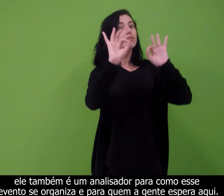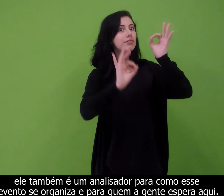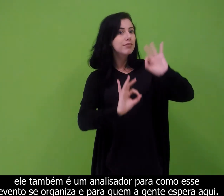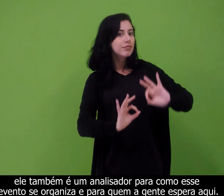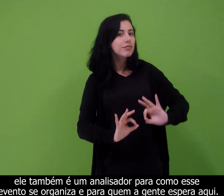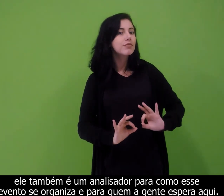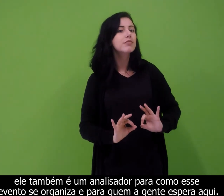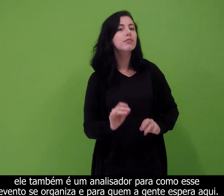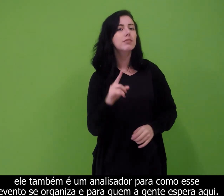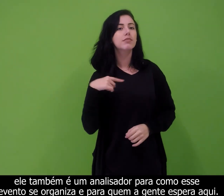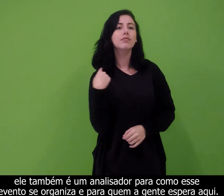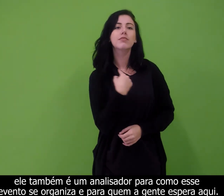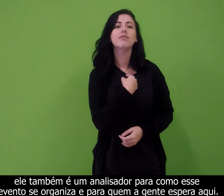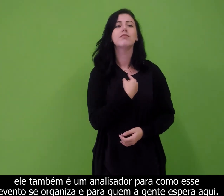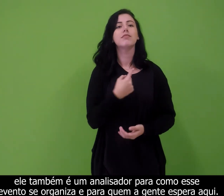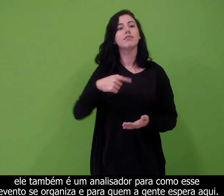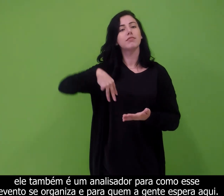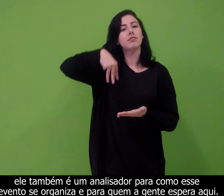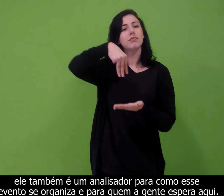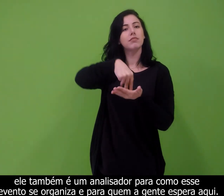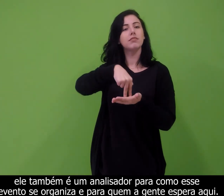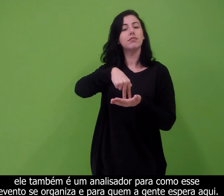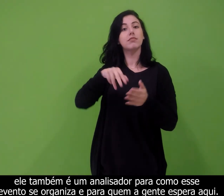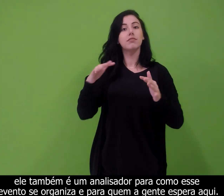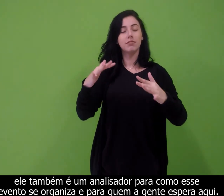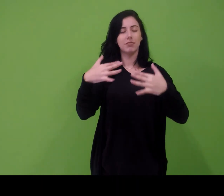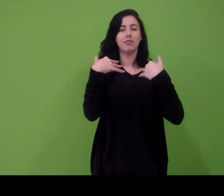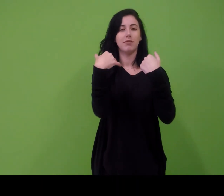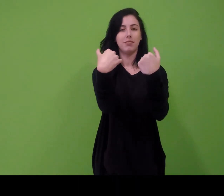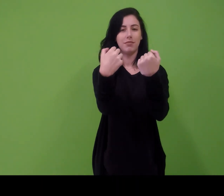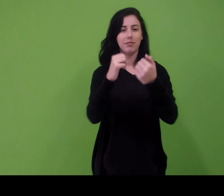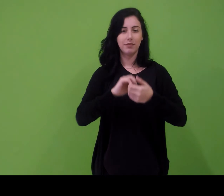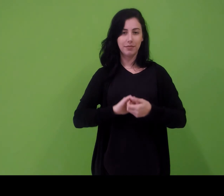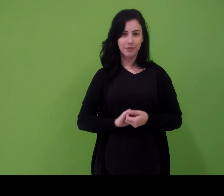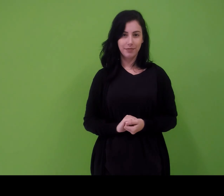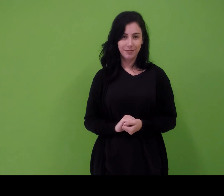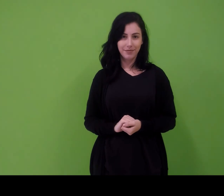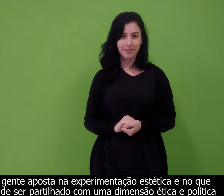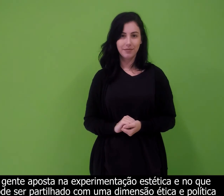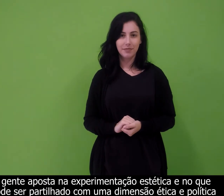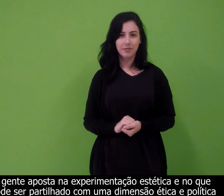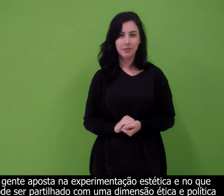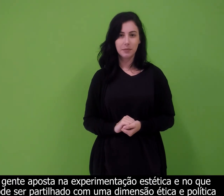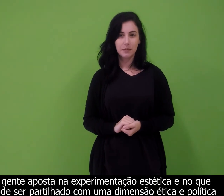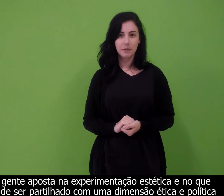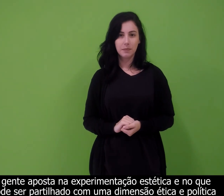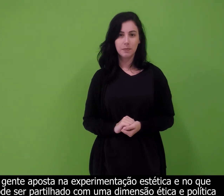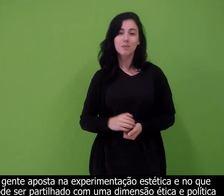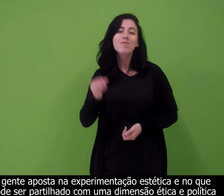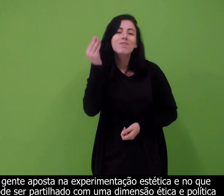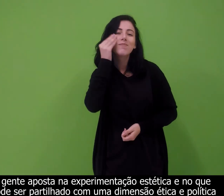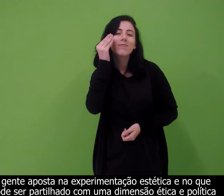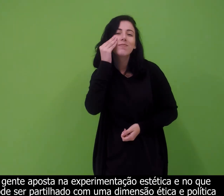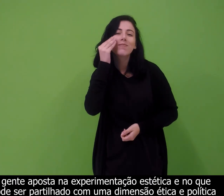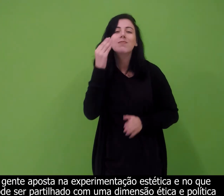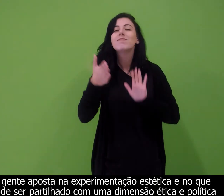se organiza e para quem a gente espera aqui. A gente aposta na experimentação estética e no que pode